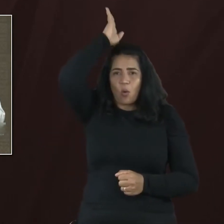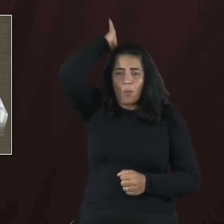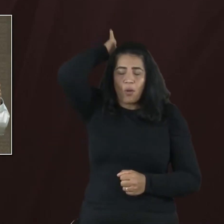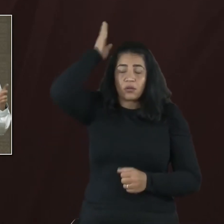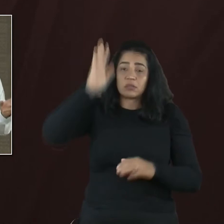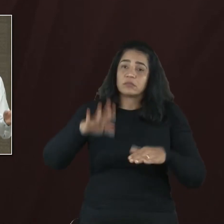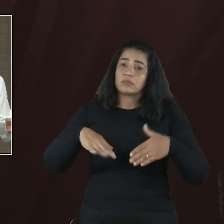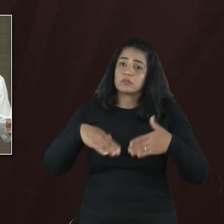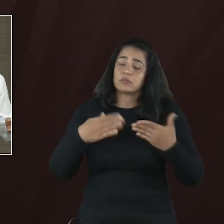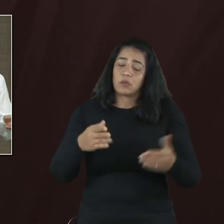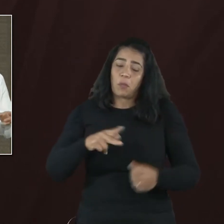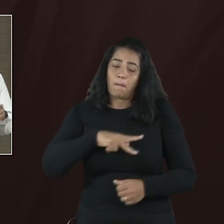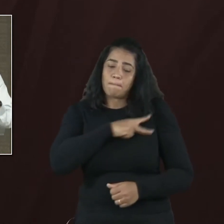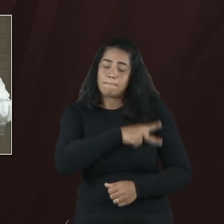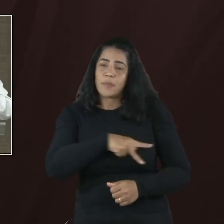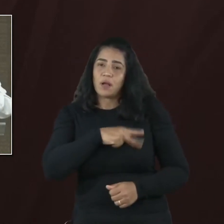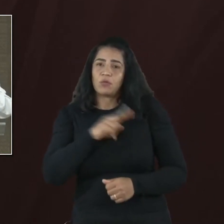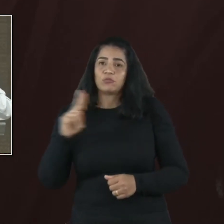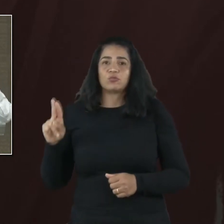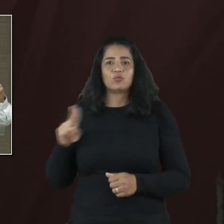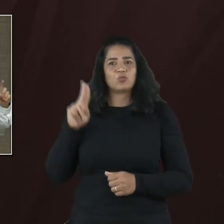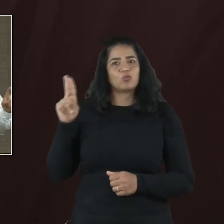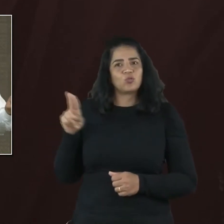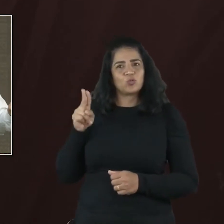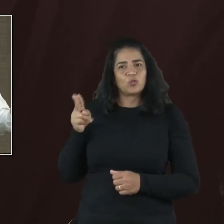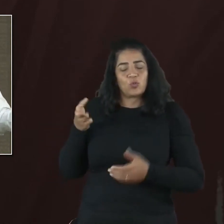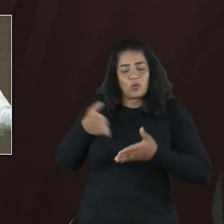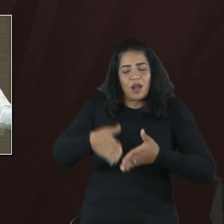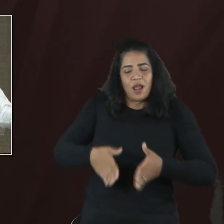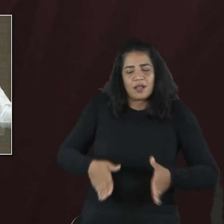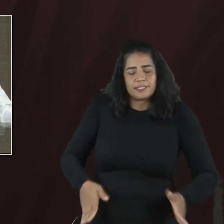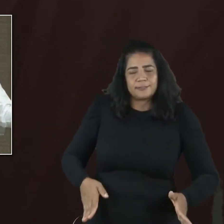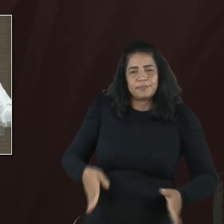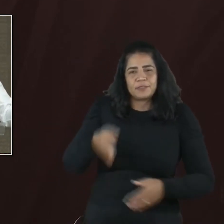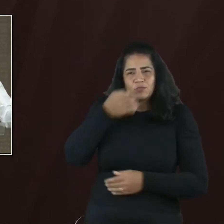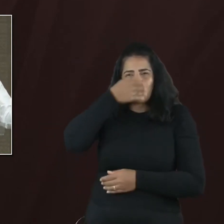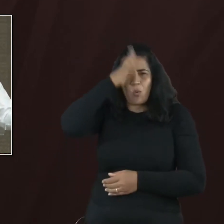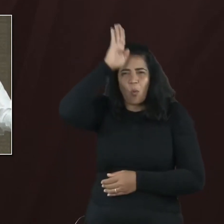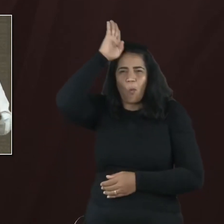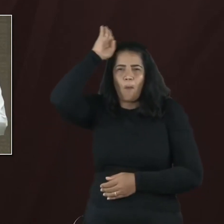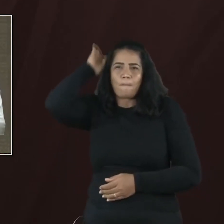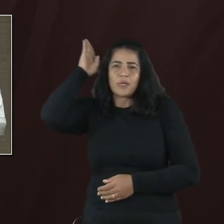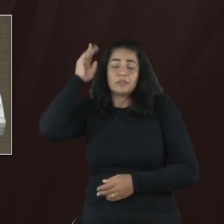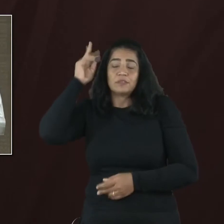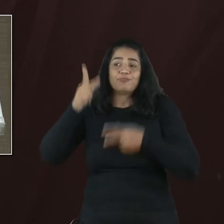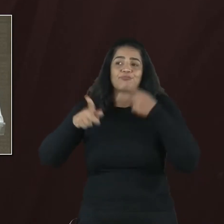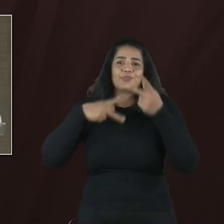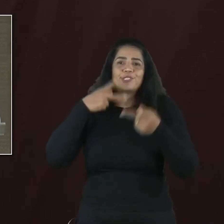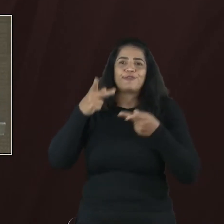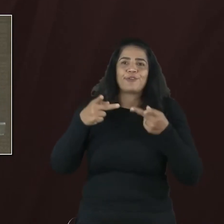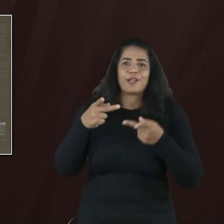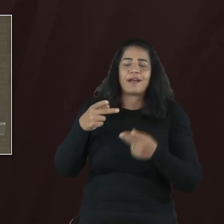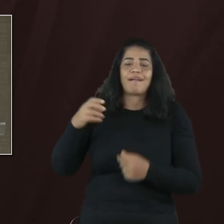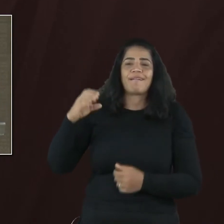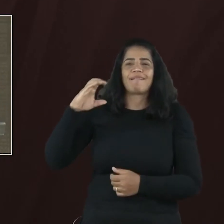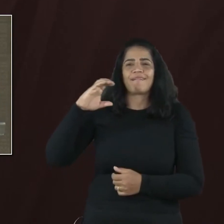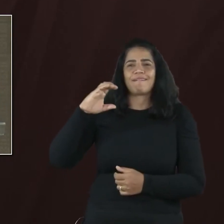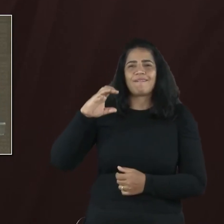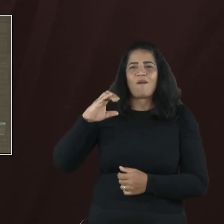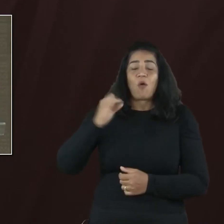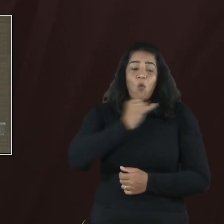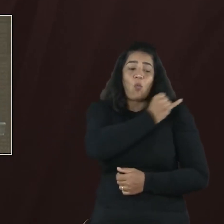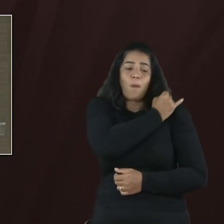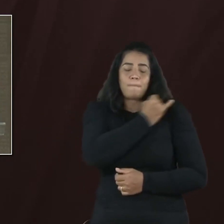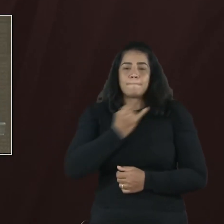a sua cidadania romana no caso de ser açoitado. Ele não foi açoitado, também no caso de apelar